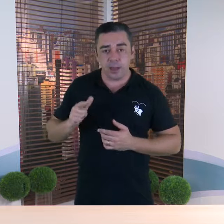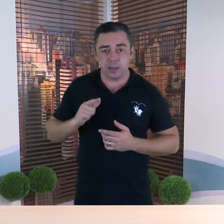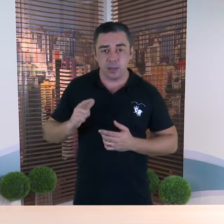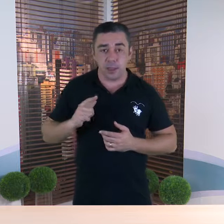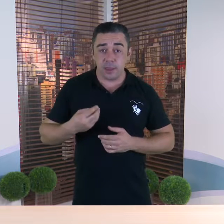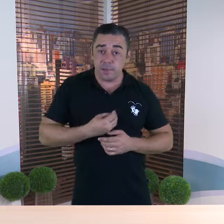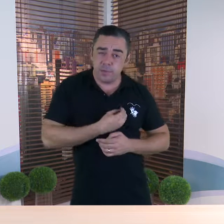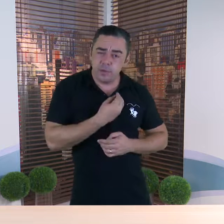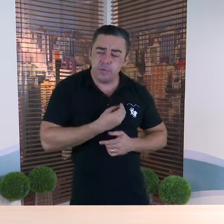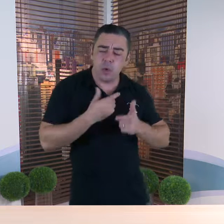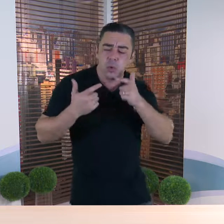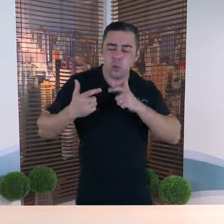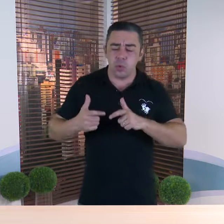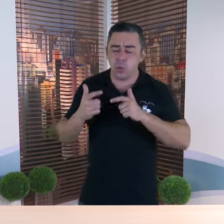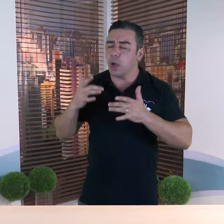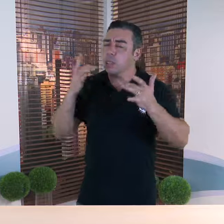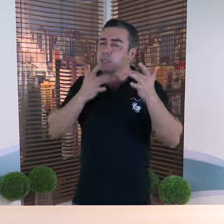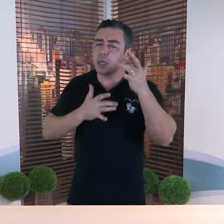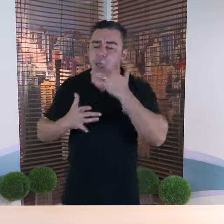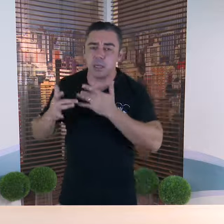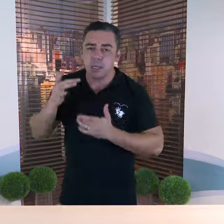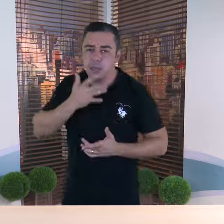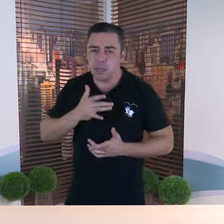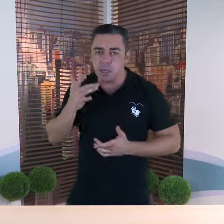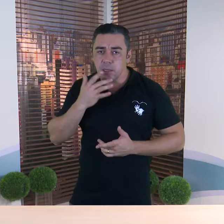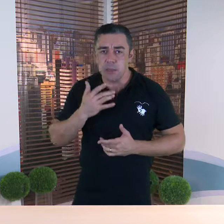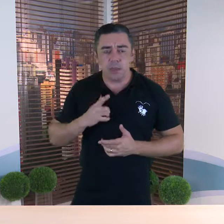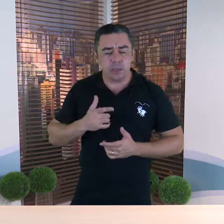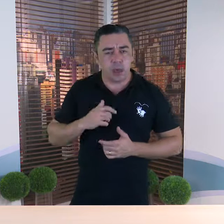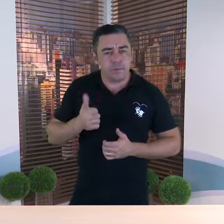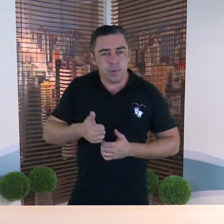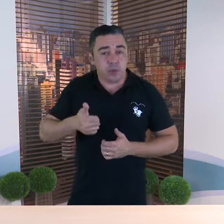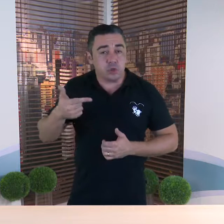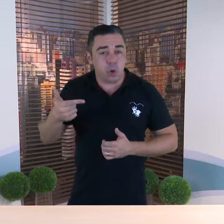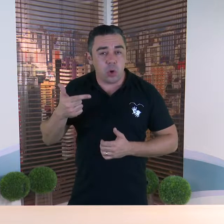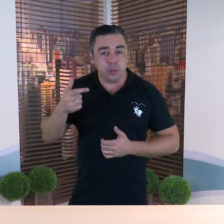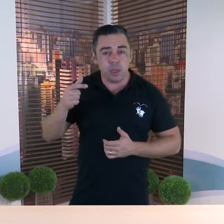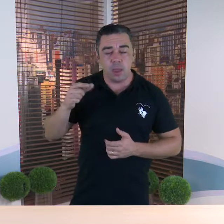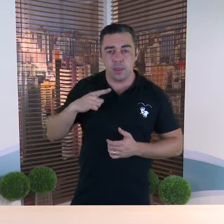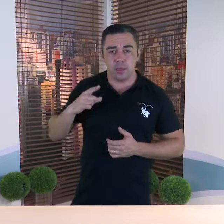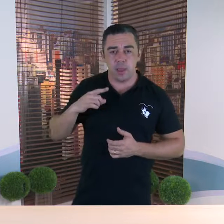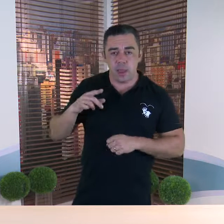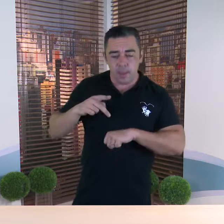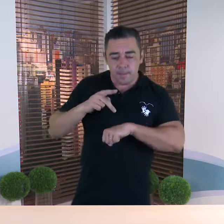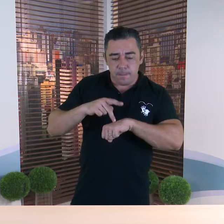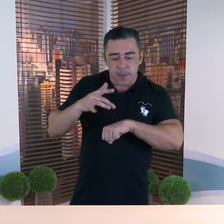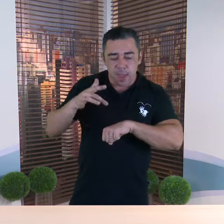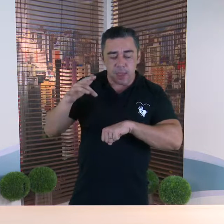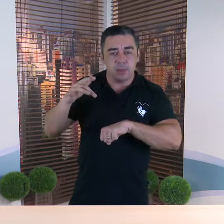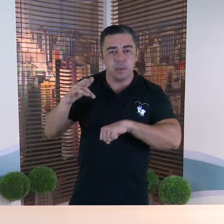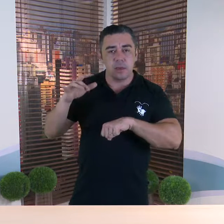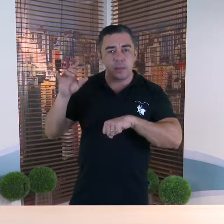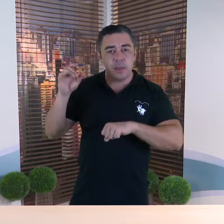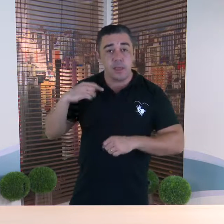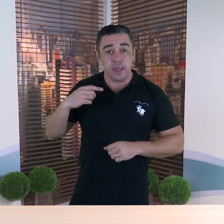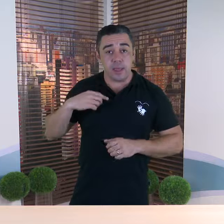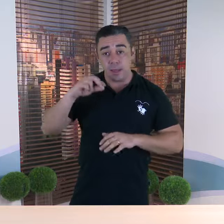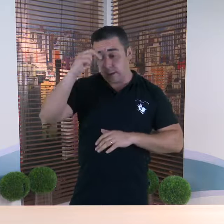foi nutrido no Jardim das Delícias como uma das 12 pedras preciosas, foi ferido e caiu